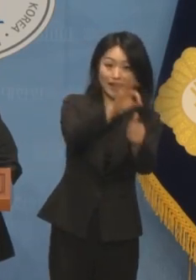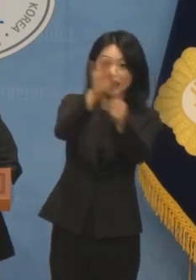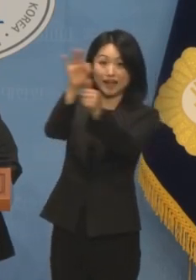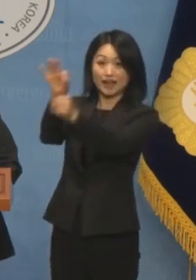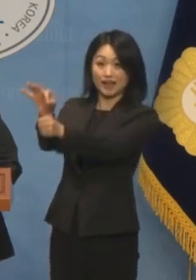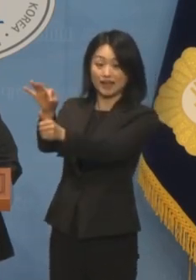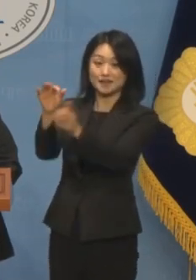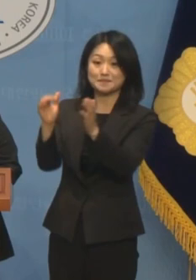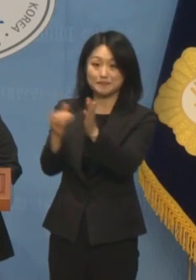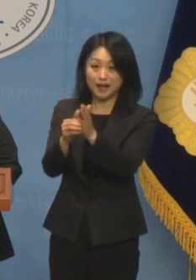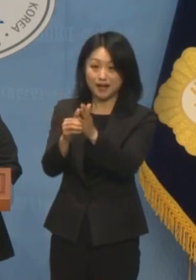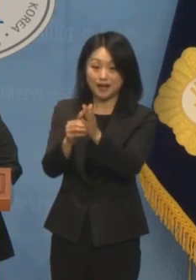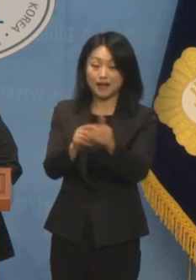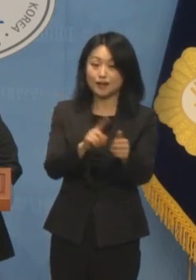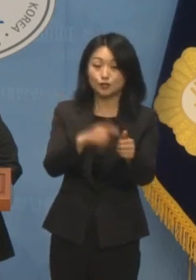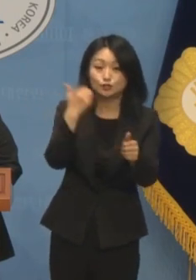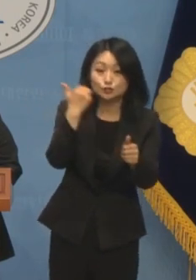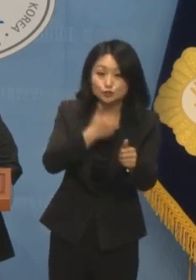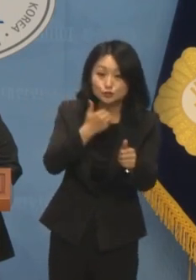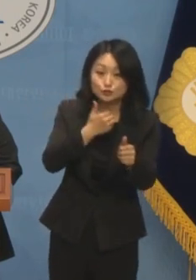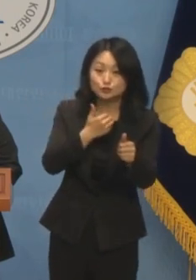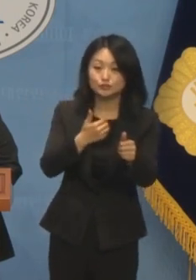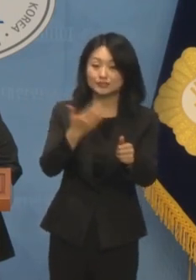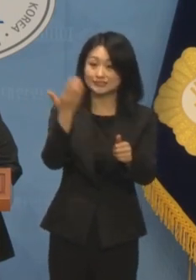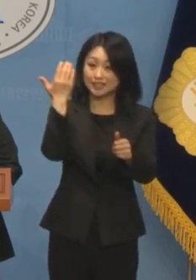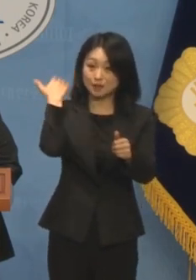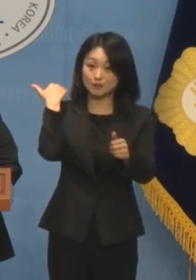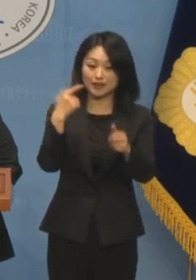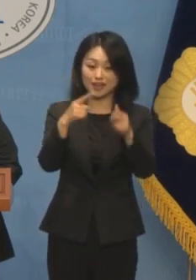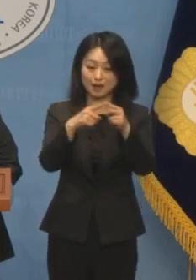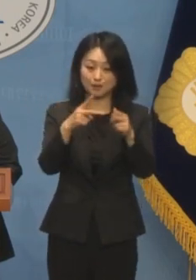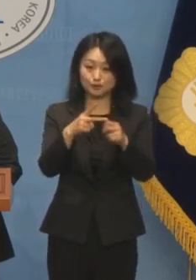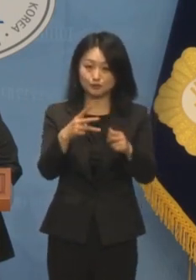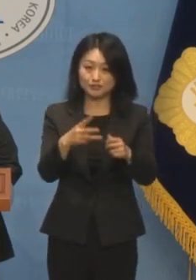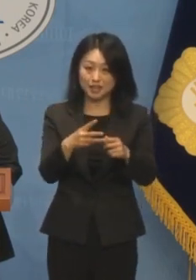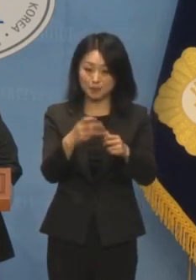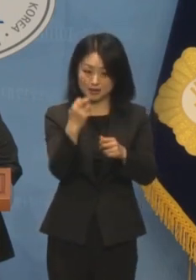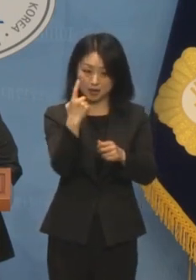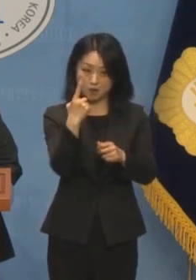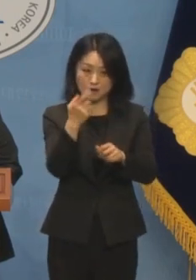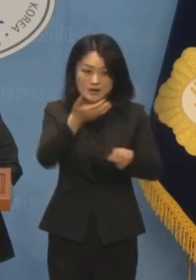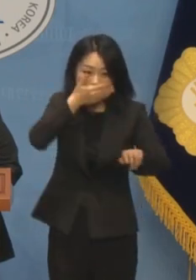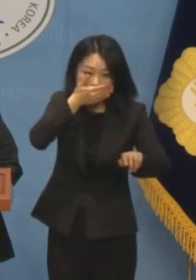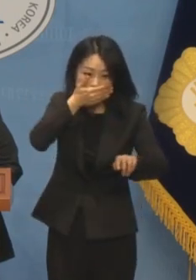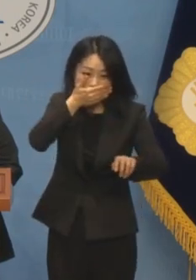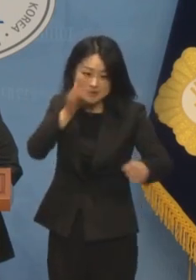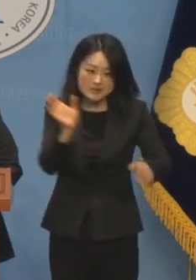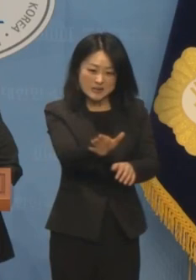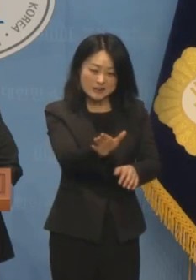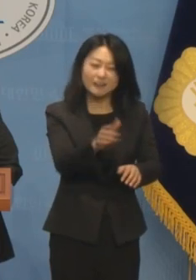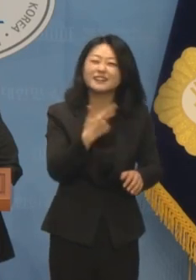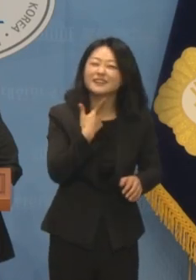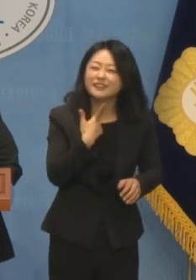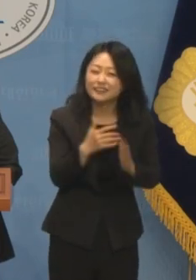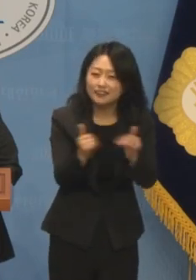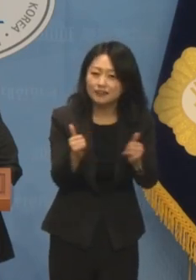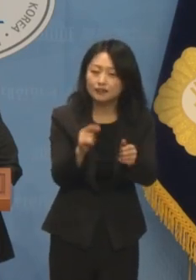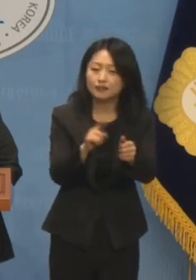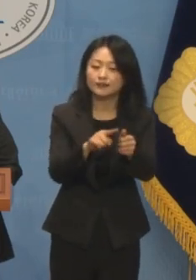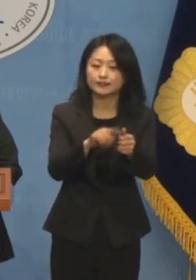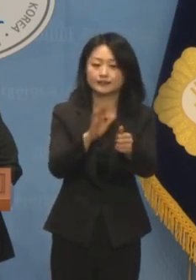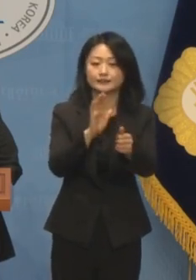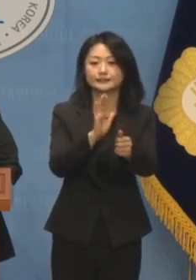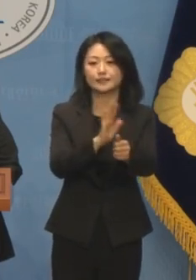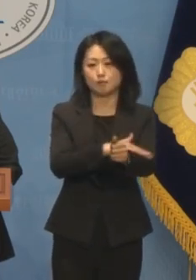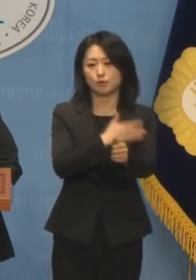김종철 차장은 지난 3번의 입틀막이 있는 동안 경호처장과 함께